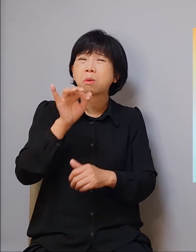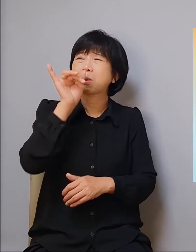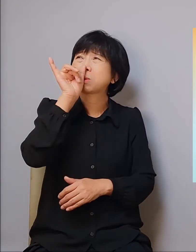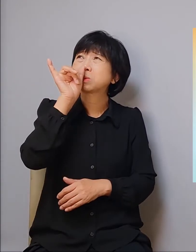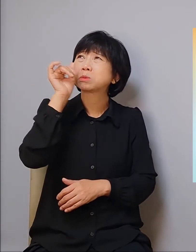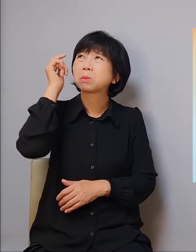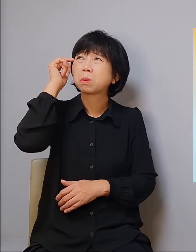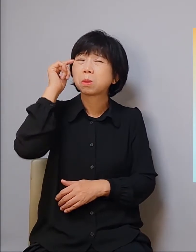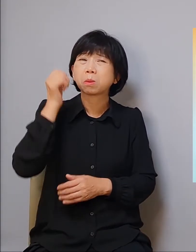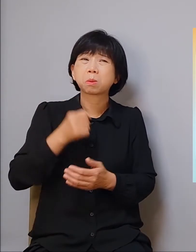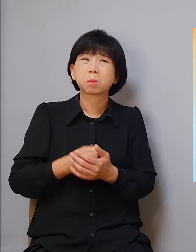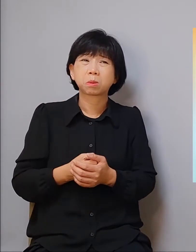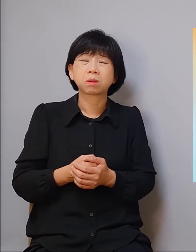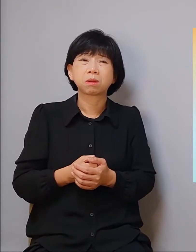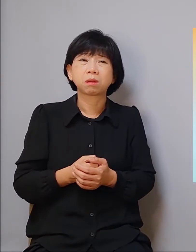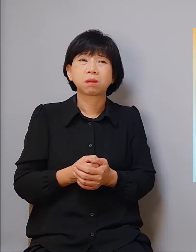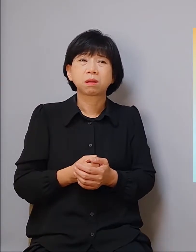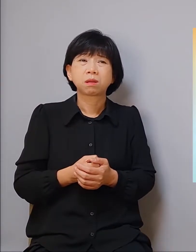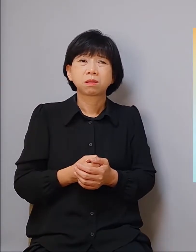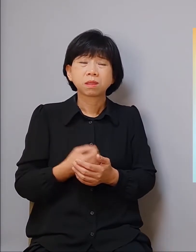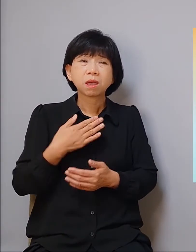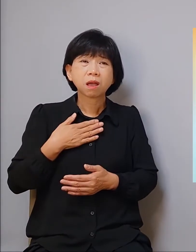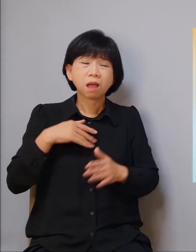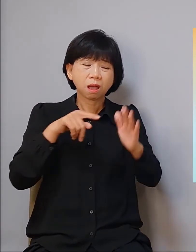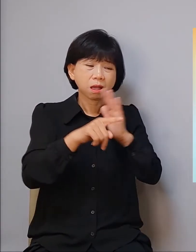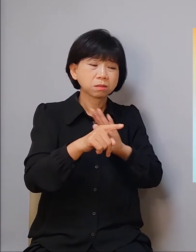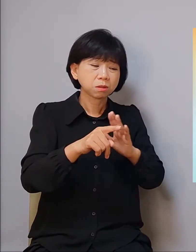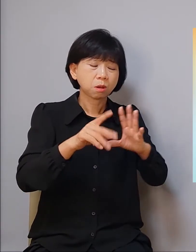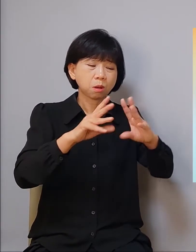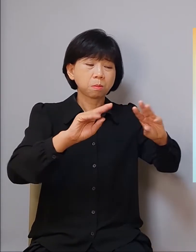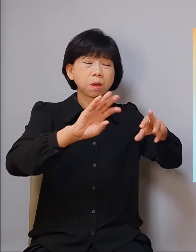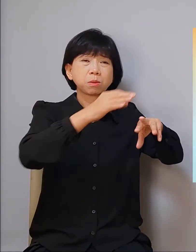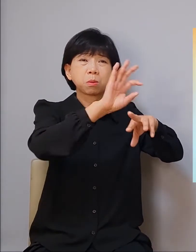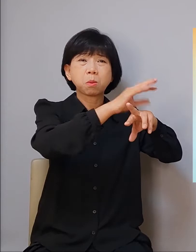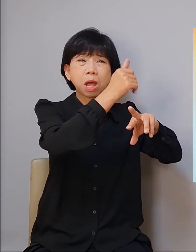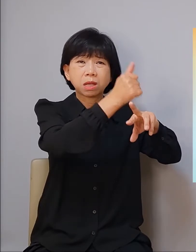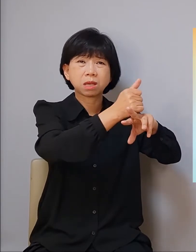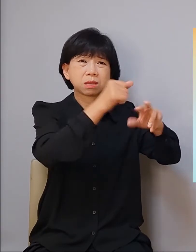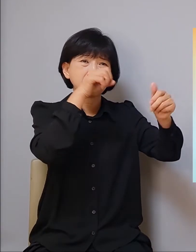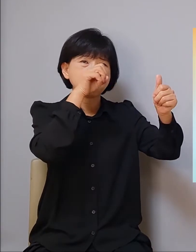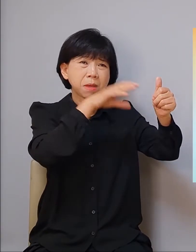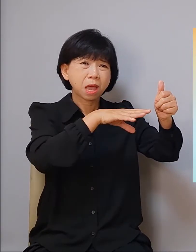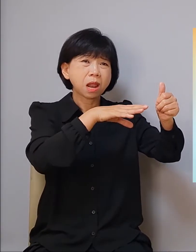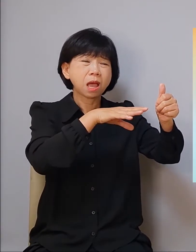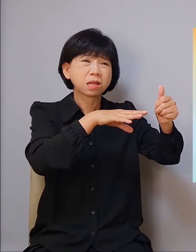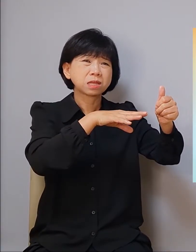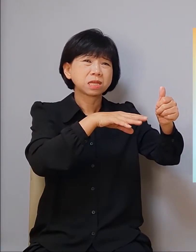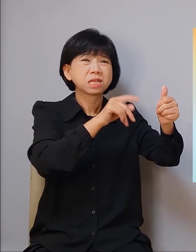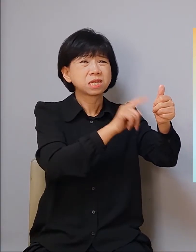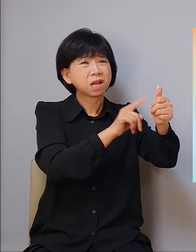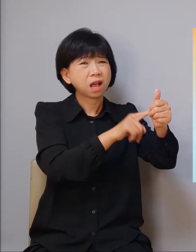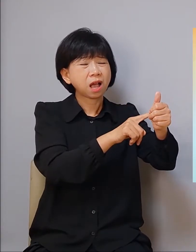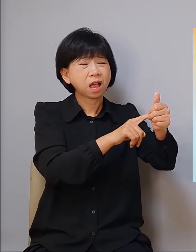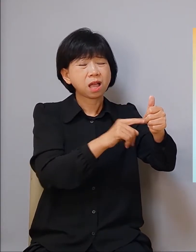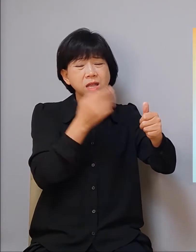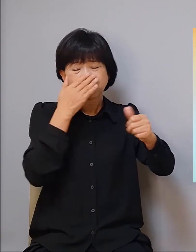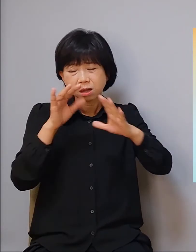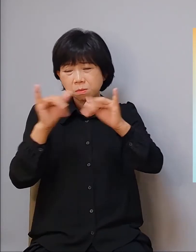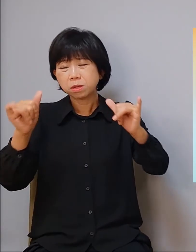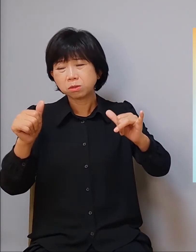말한 후로부터 그가 이 백성을 더 학대하며 주께서도 주의 백성을 구원하지